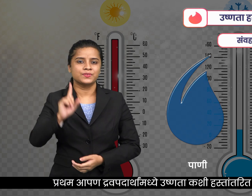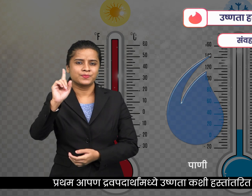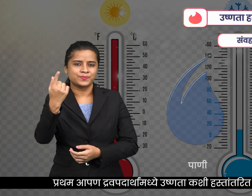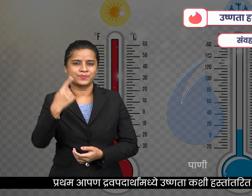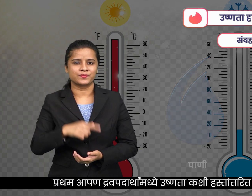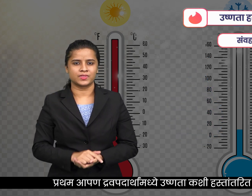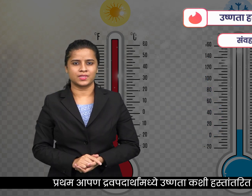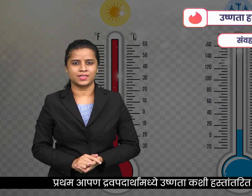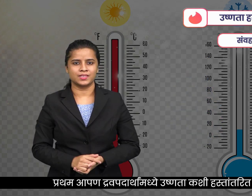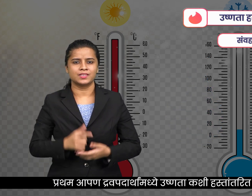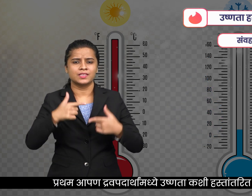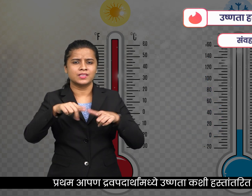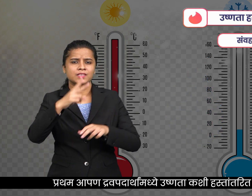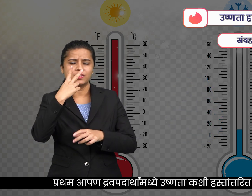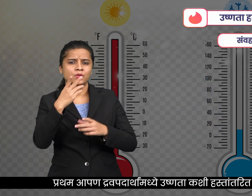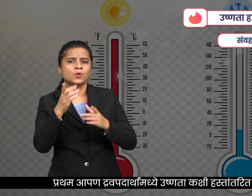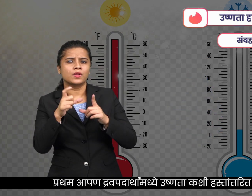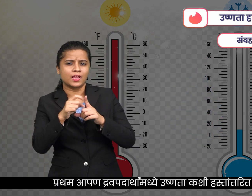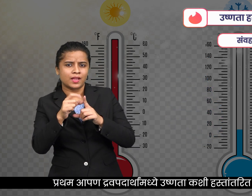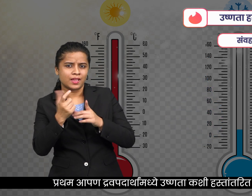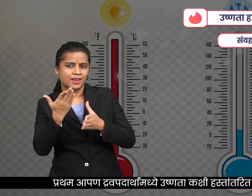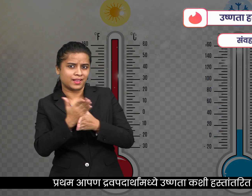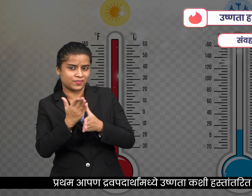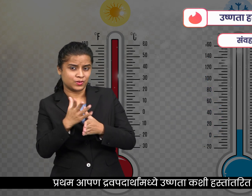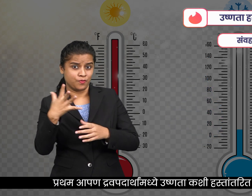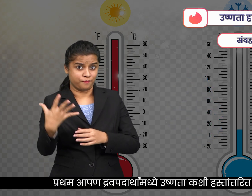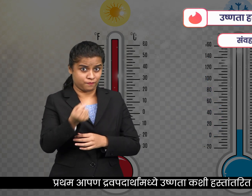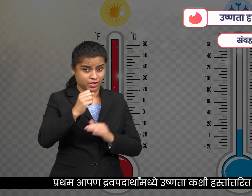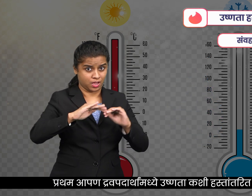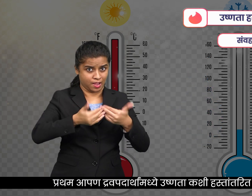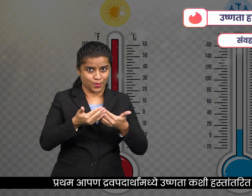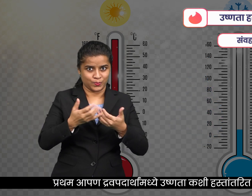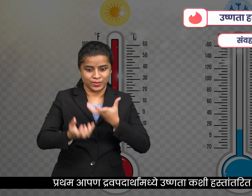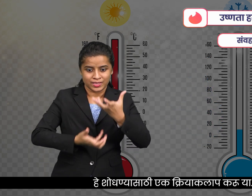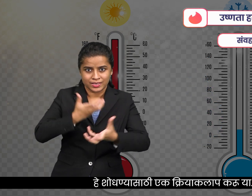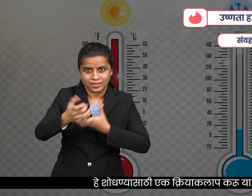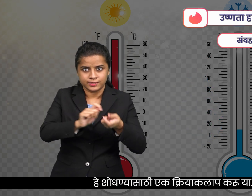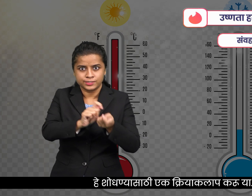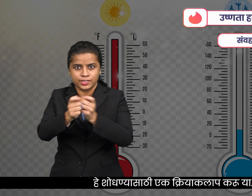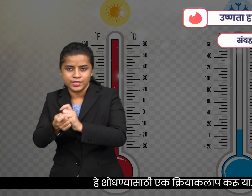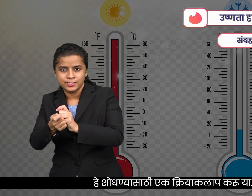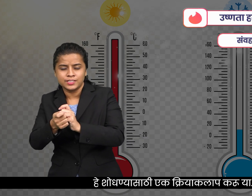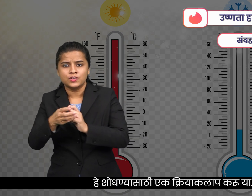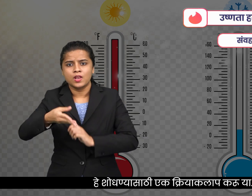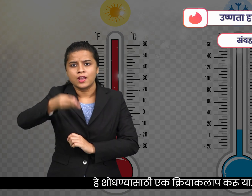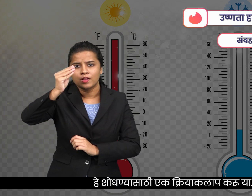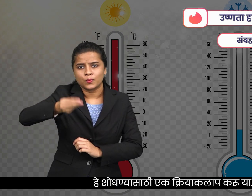प्रथम आपण द्रव पदार्थांमध्ये उष्णता कशी हस्तांतरित केली जाते हे शोधण्यासाठी एक क्रियाकलाप